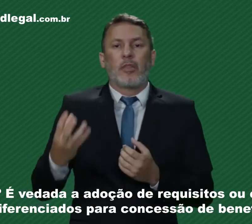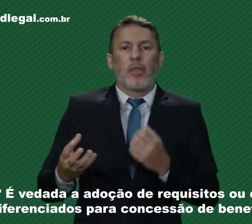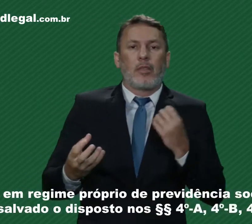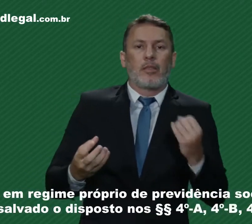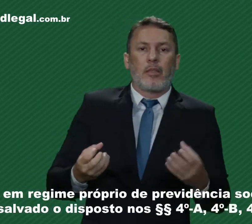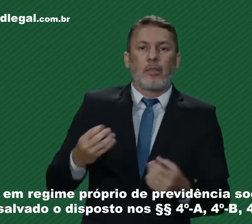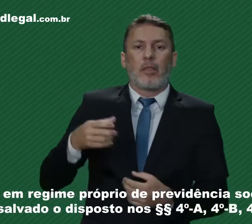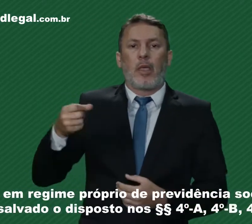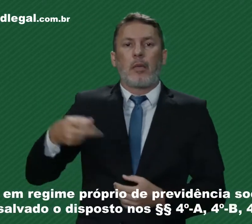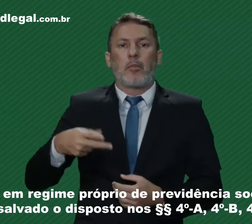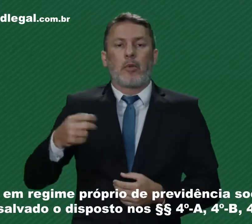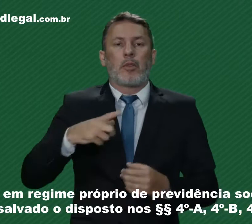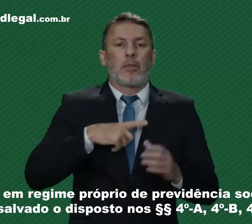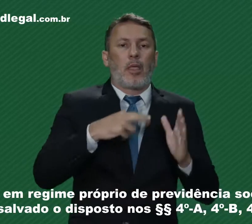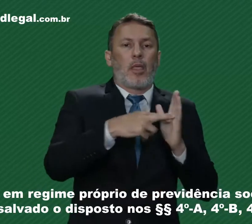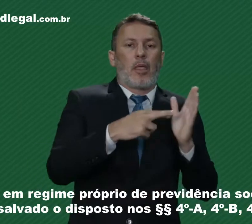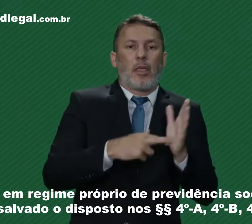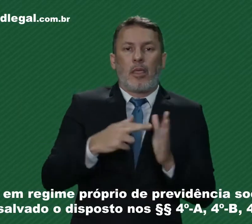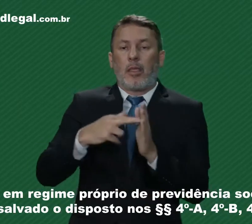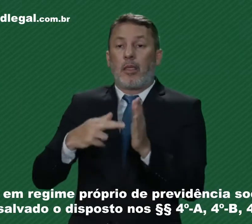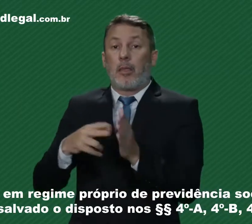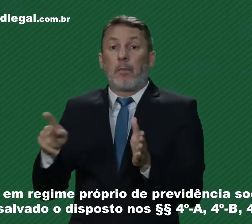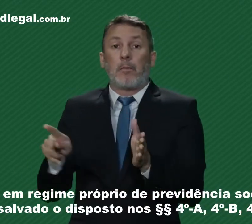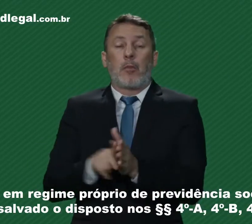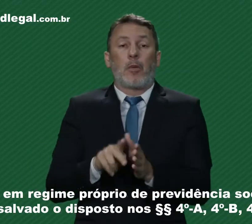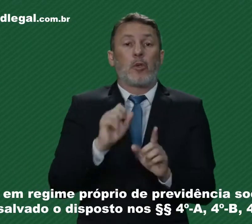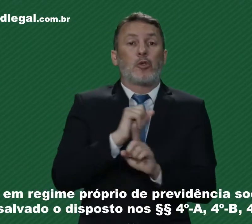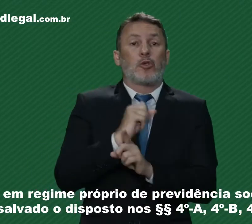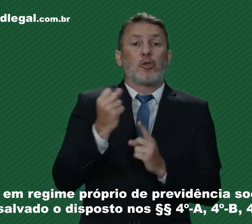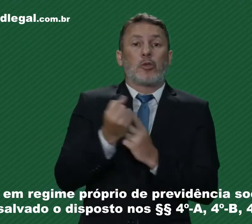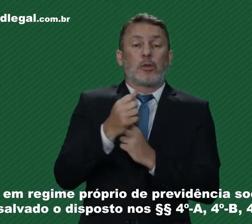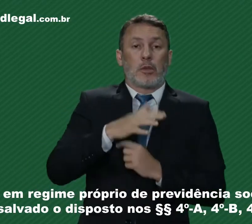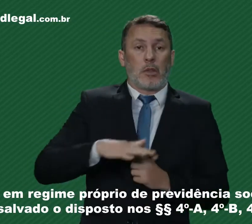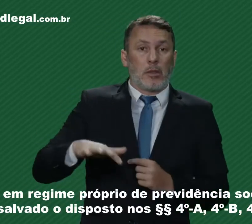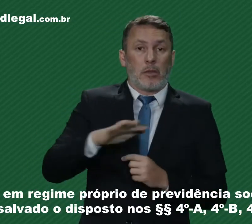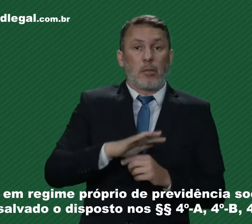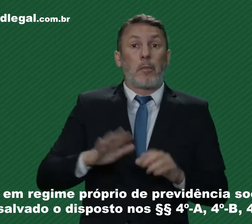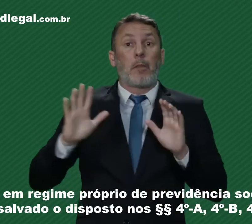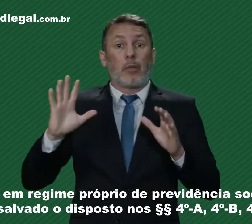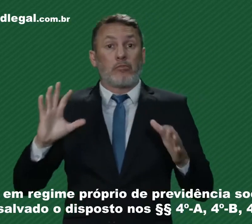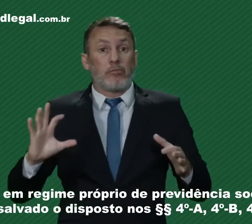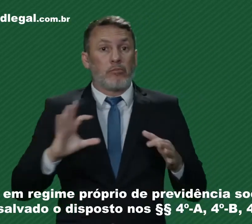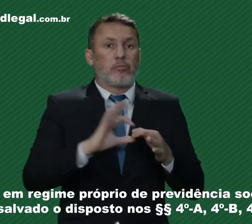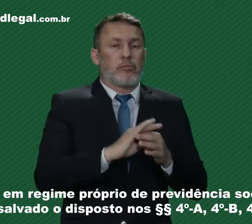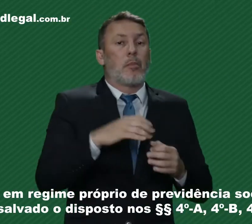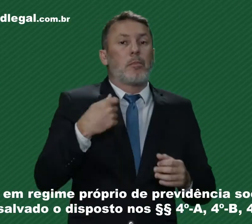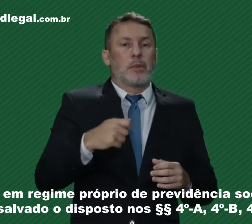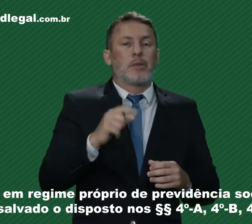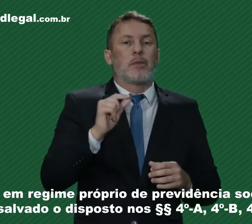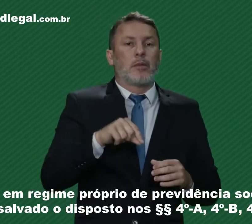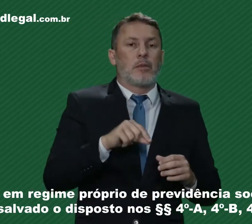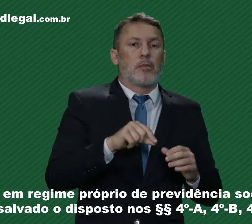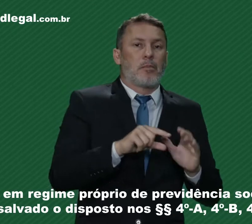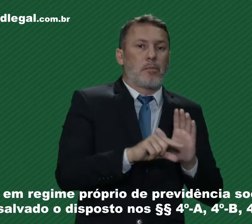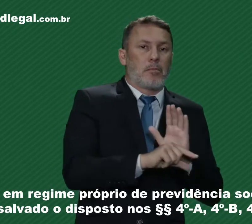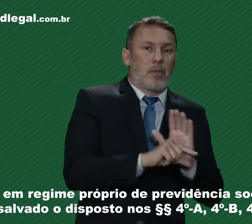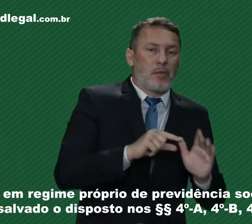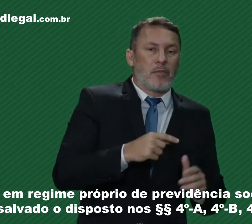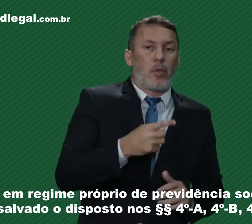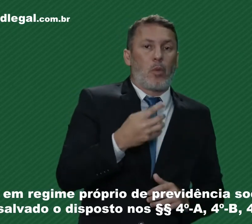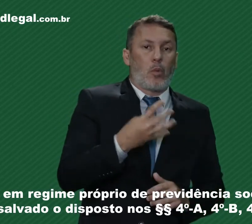de benefícios em regime próprio de previdência social, ressalvado o disposto nos parágrafos